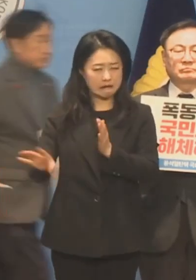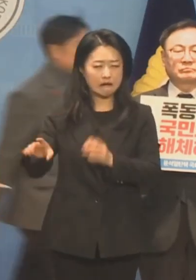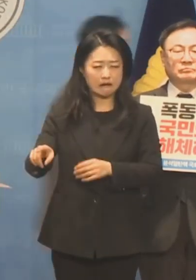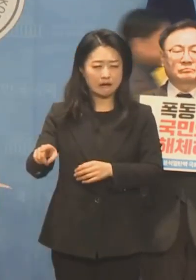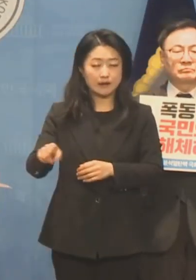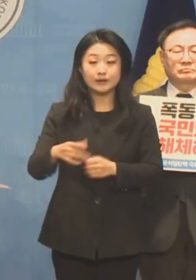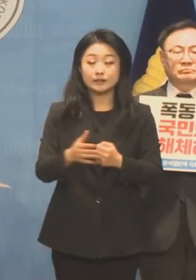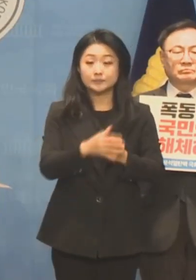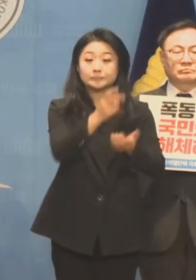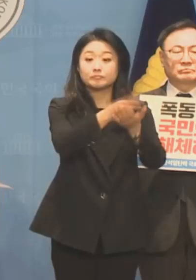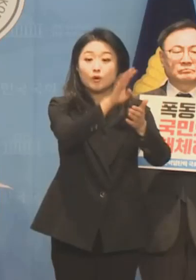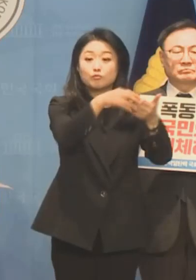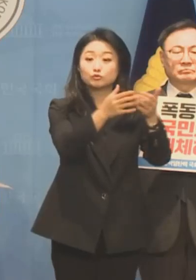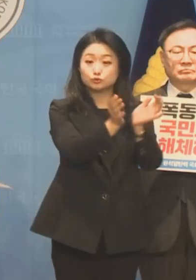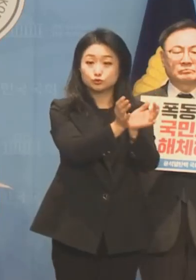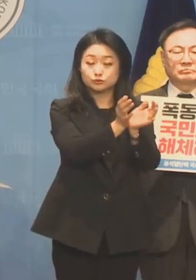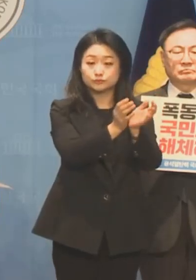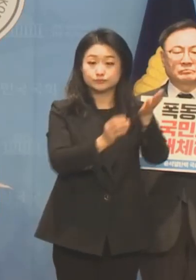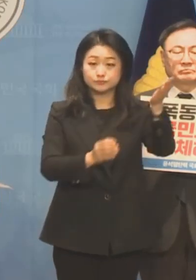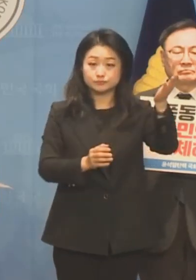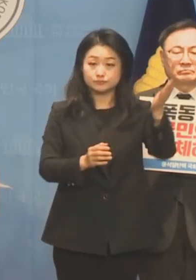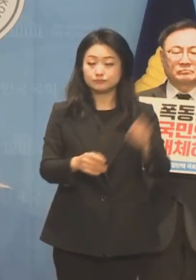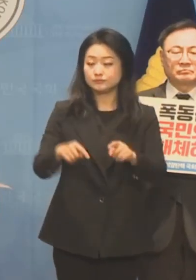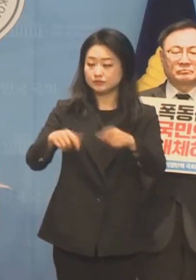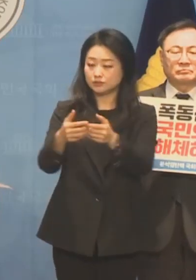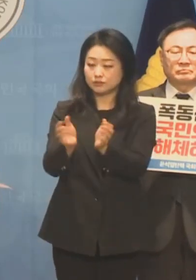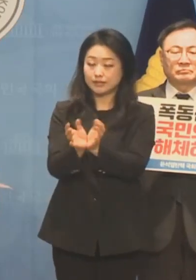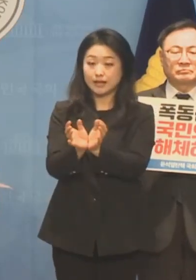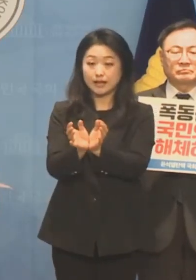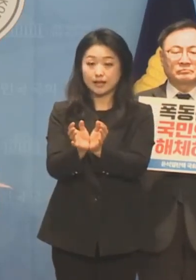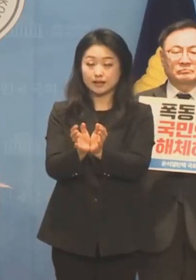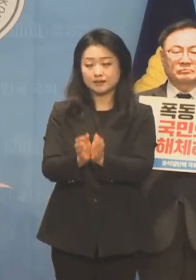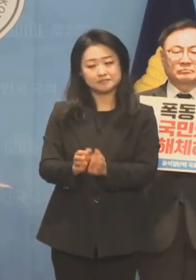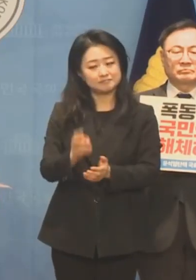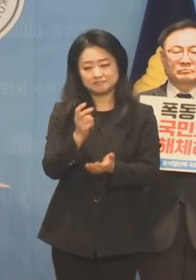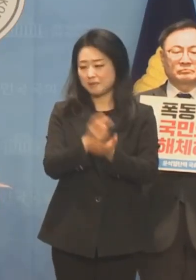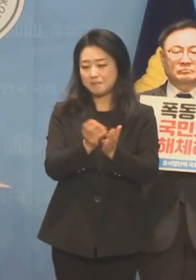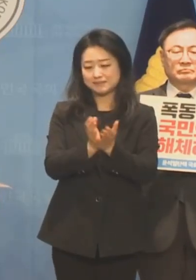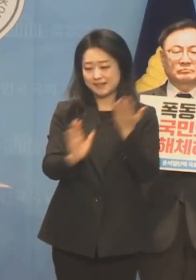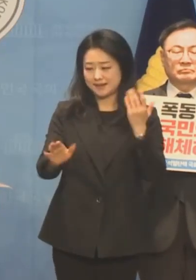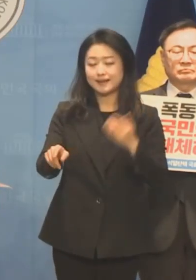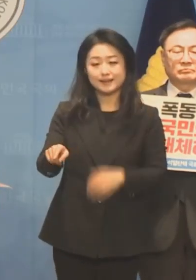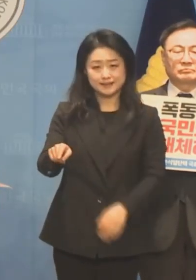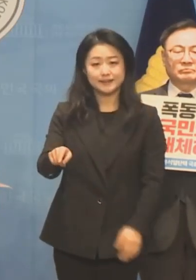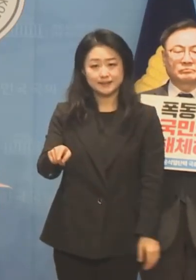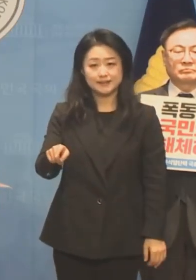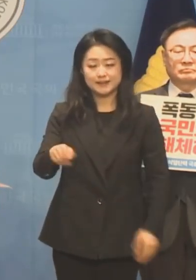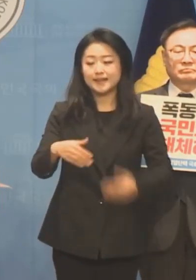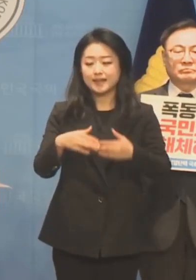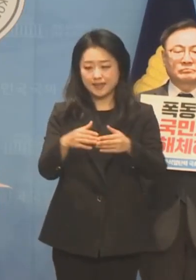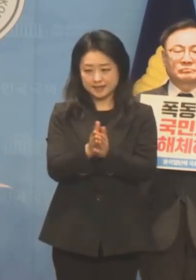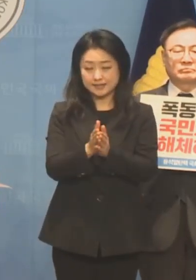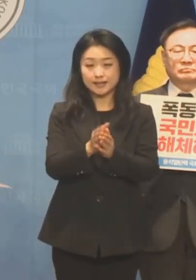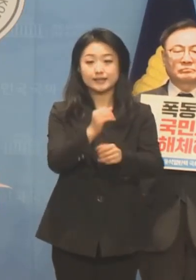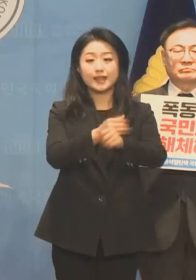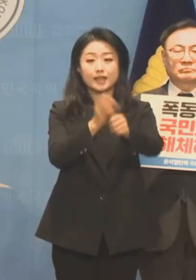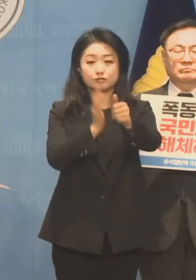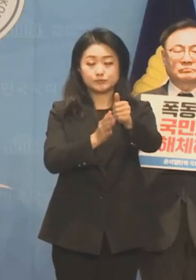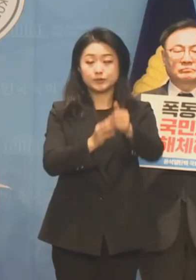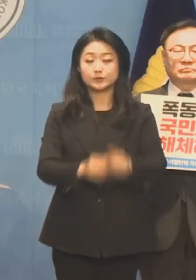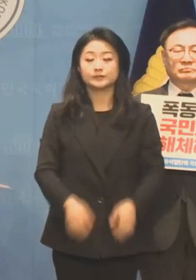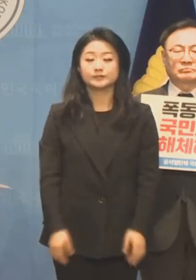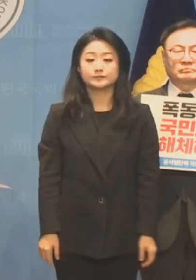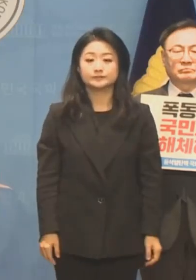하루속히 법무부는 위헌 정당 국민의힘에 대해서 정당 해산 청구를 하시기 바랍니다. 이상입니다.